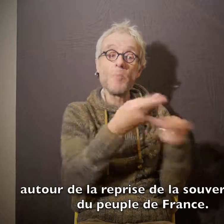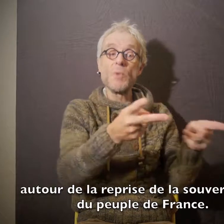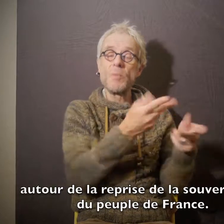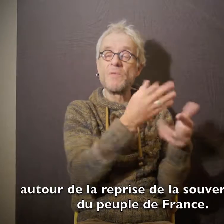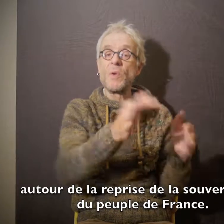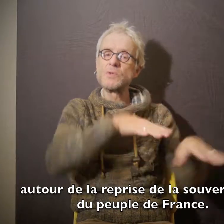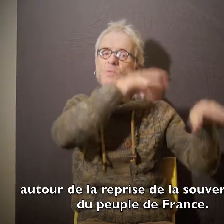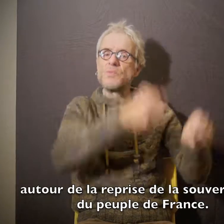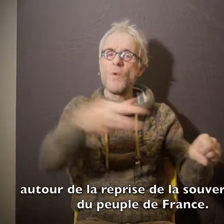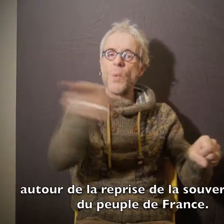de France.